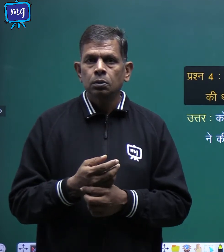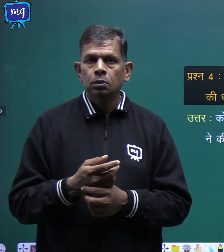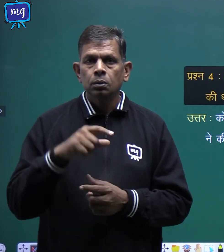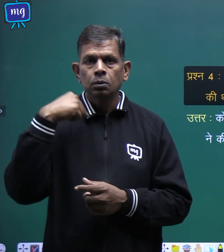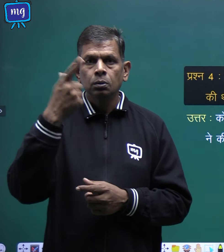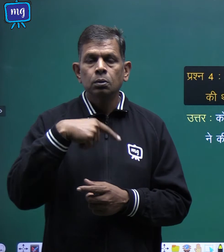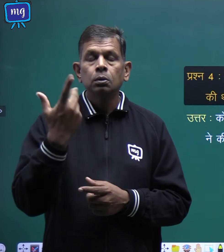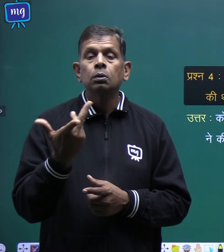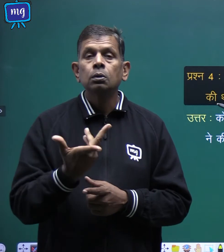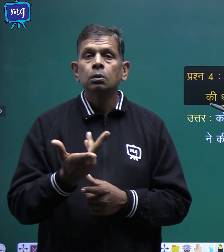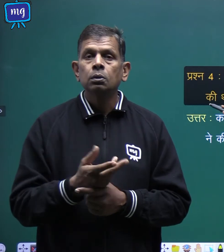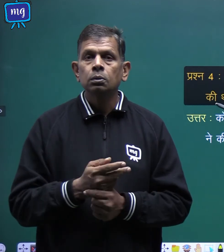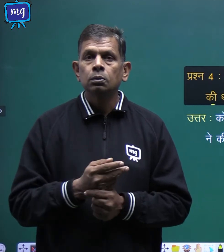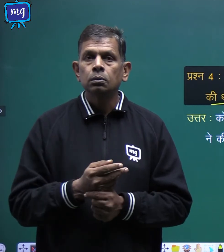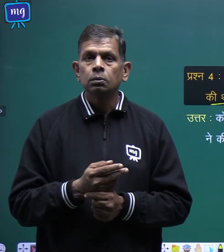किसने की थी?